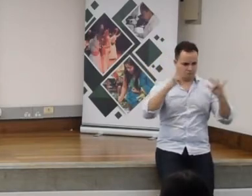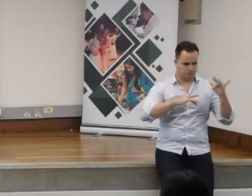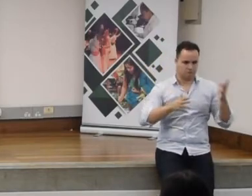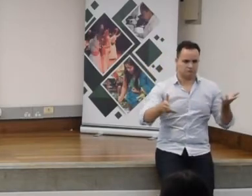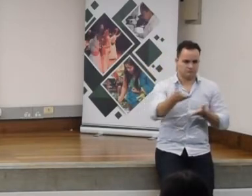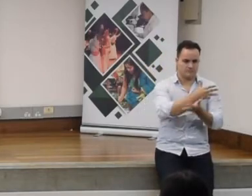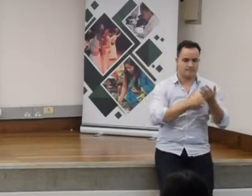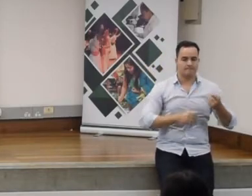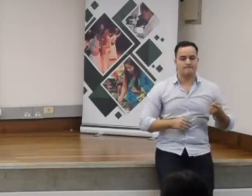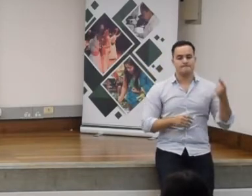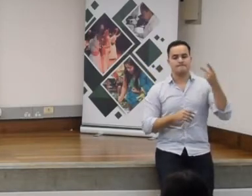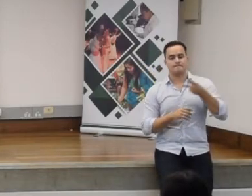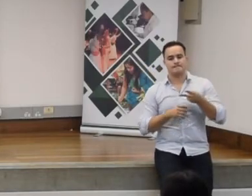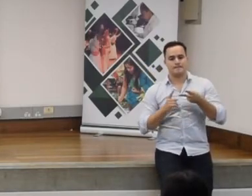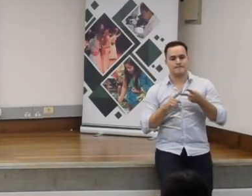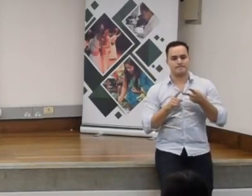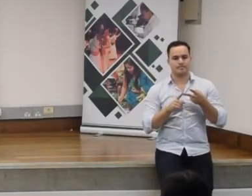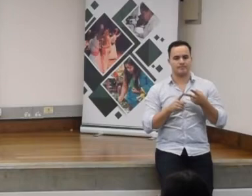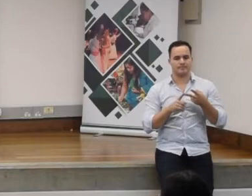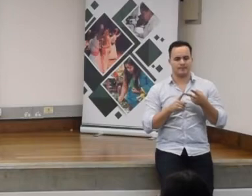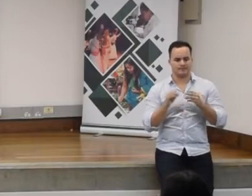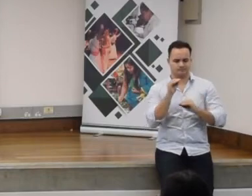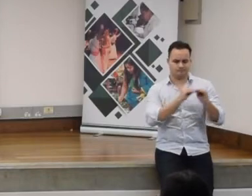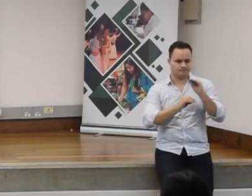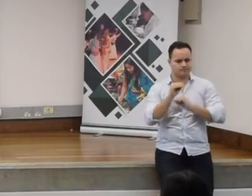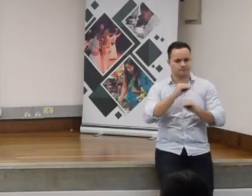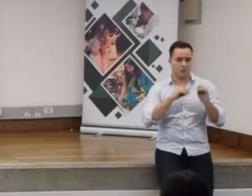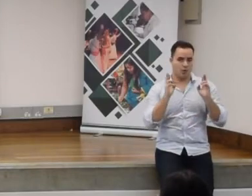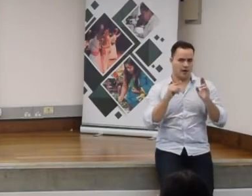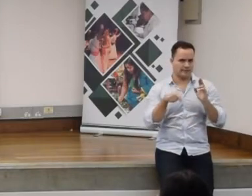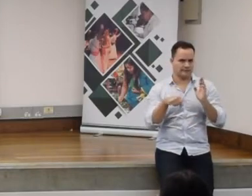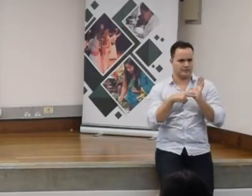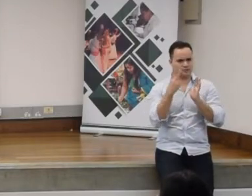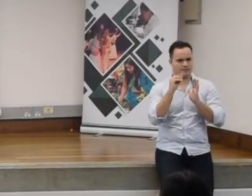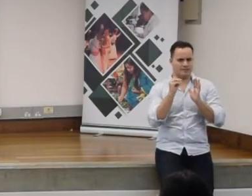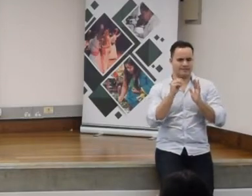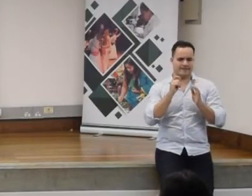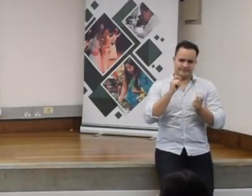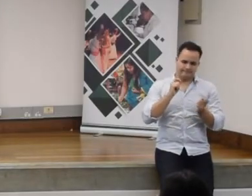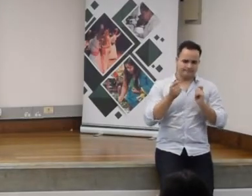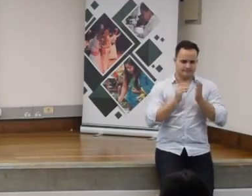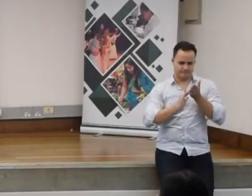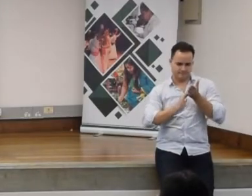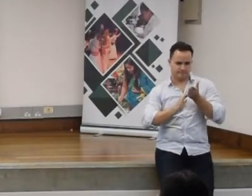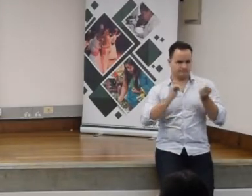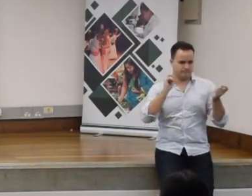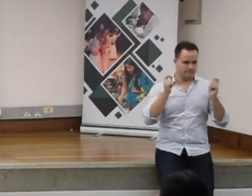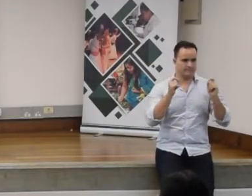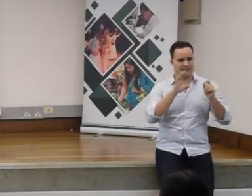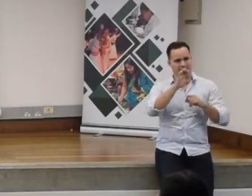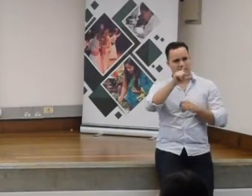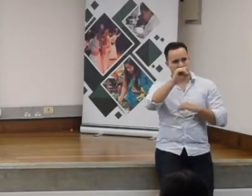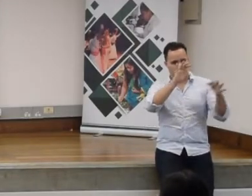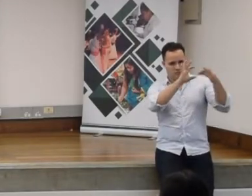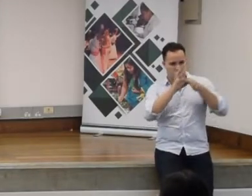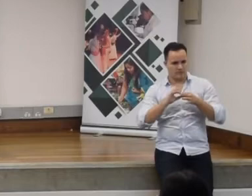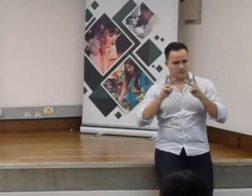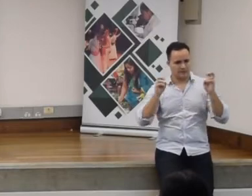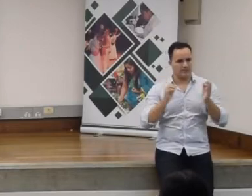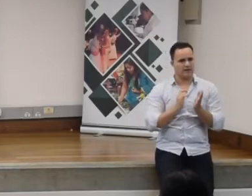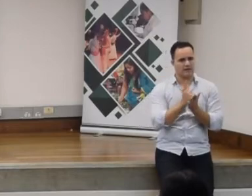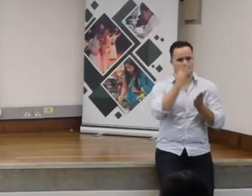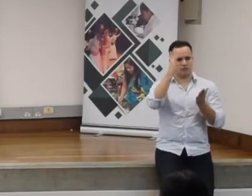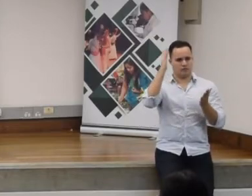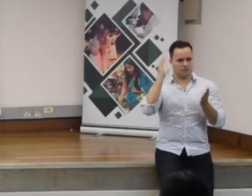diseño y tratar de renovar este año ese tejido con el CLEO para la participación de la fiesta